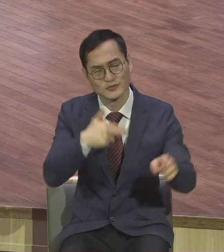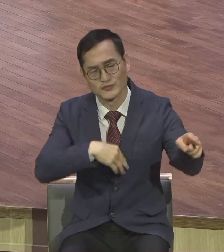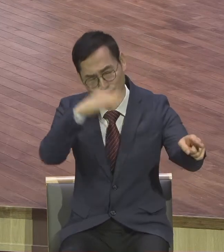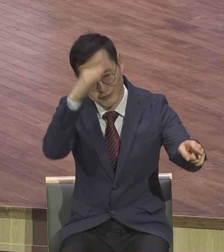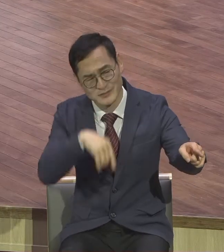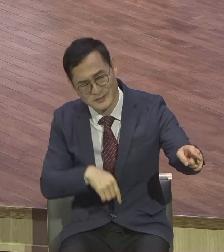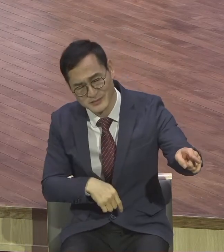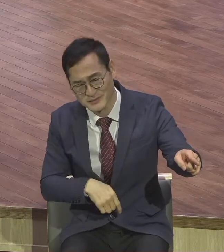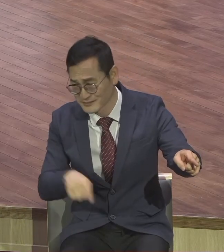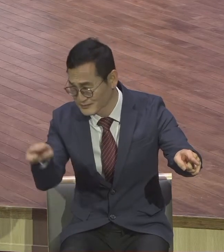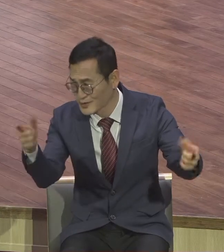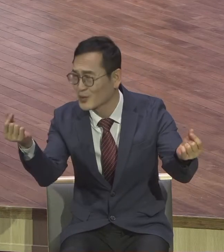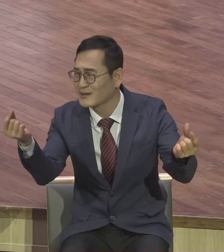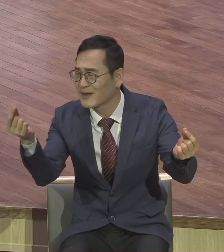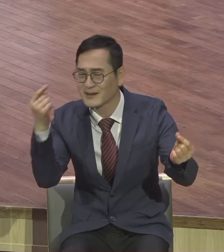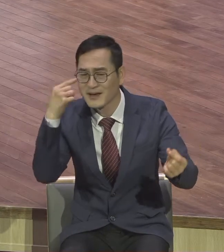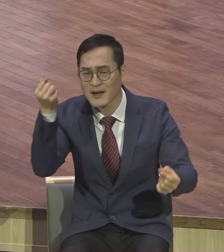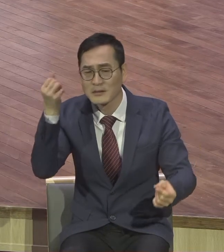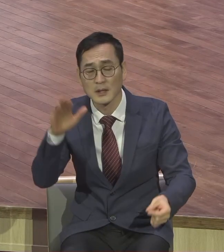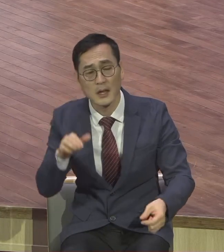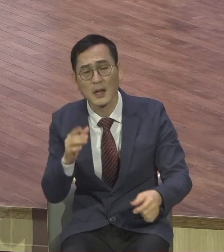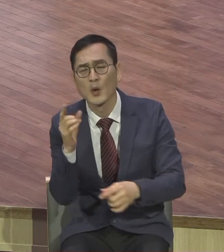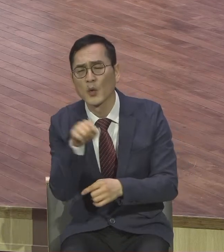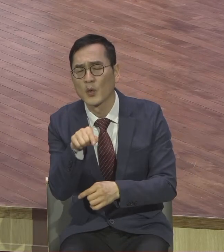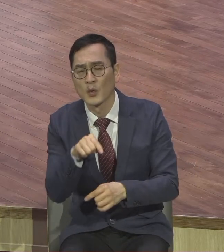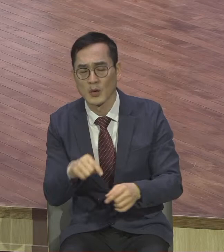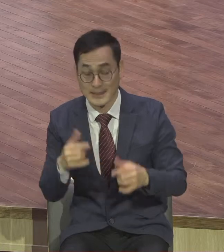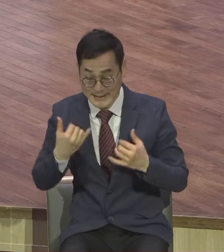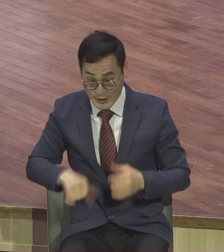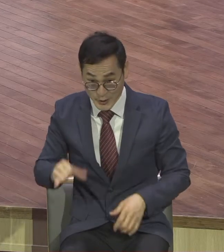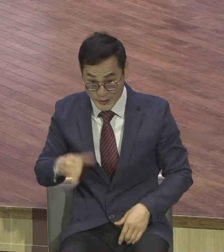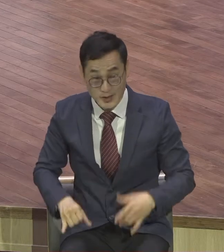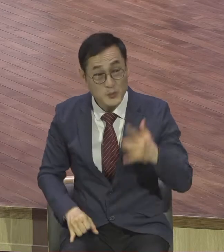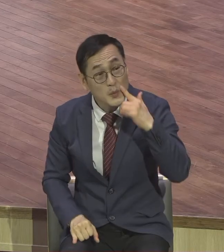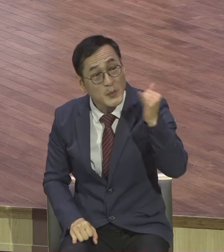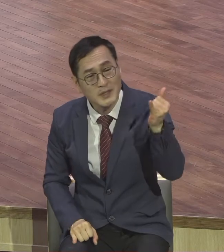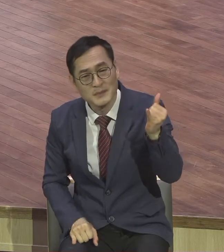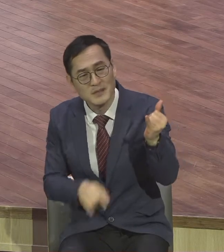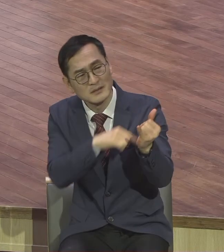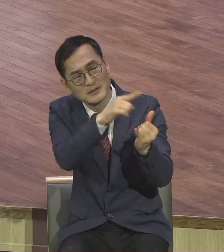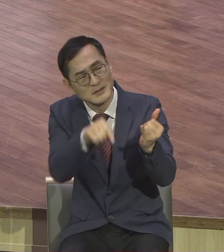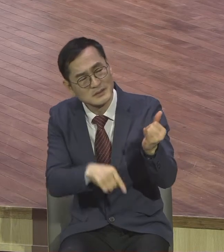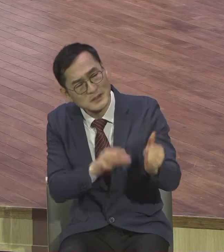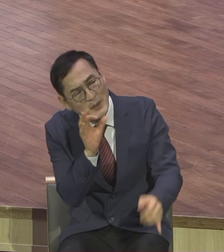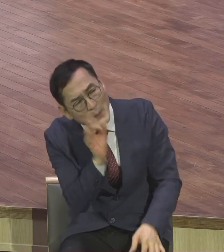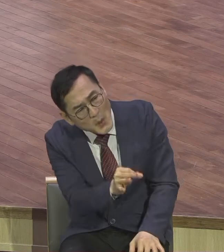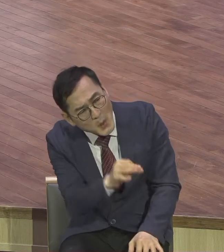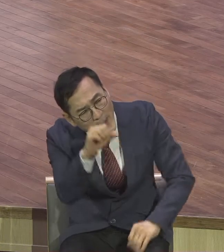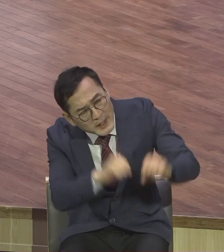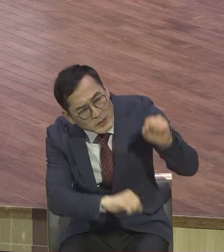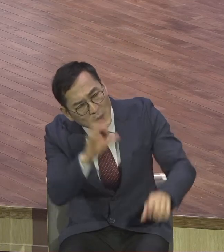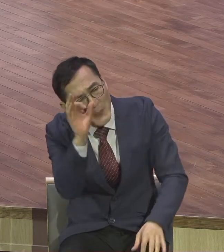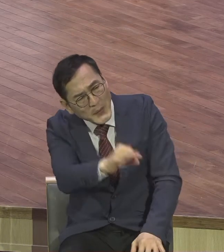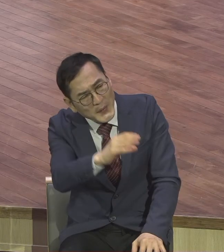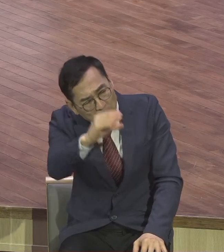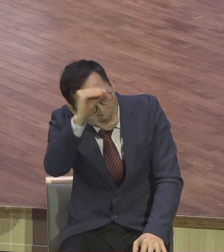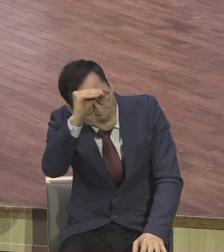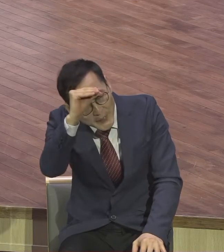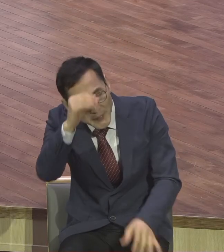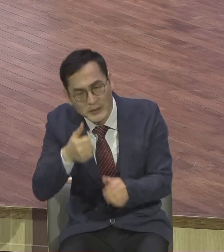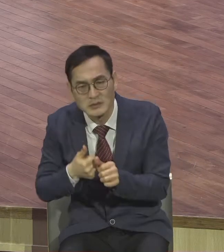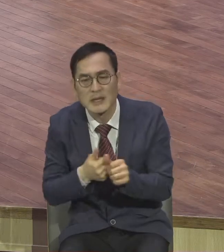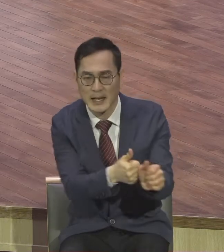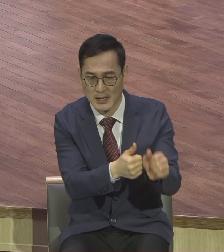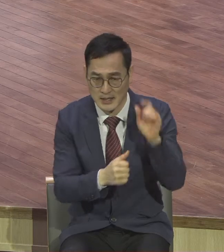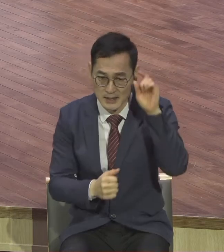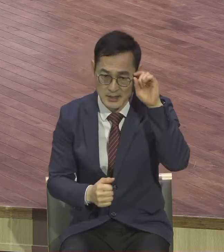따라간다라는 것입니다. 아무리 잔소리만 해도 그 의미 없어요. 우리 부모가 어떤 삶을